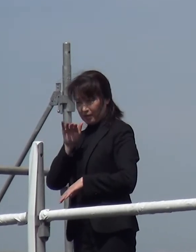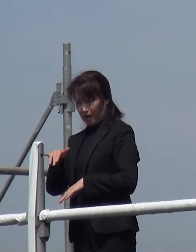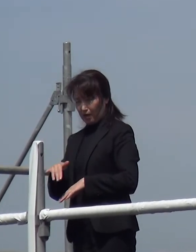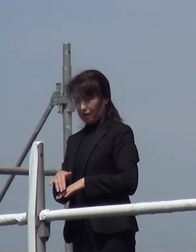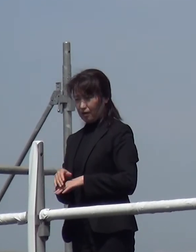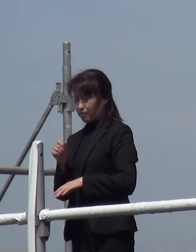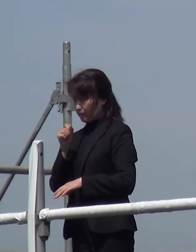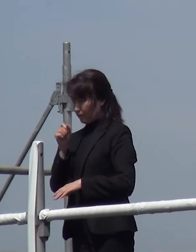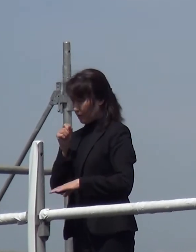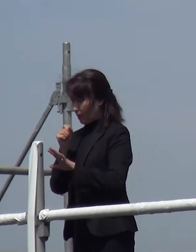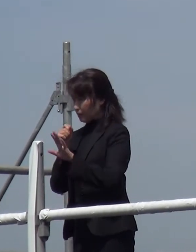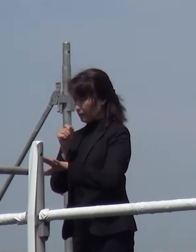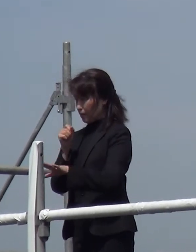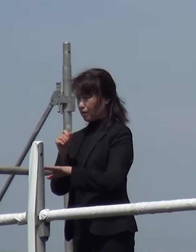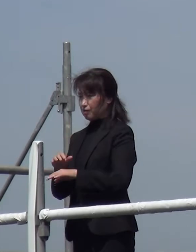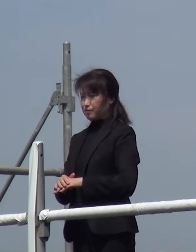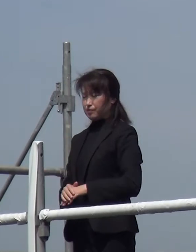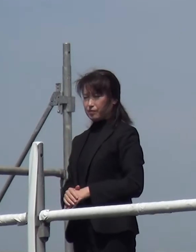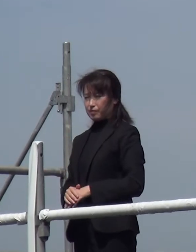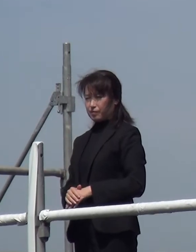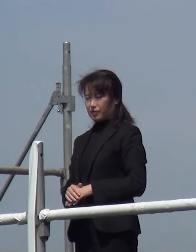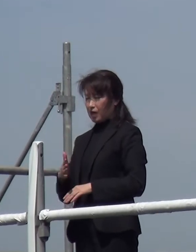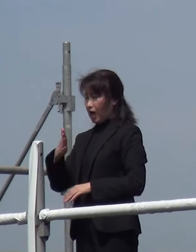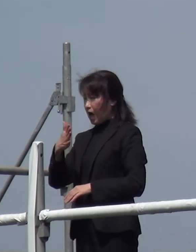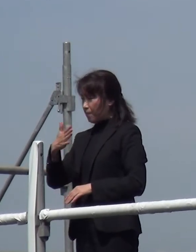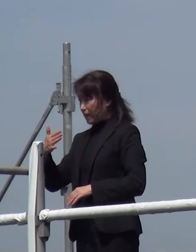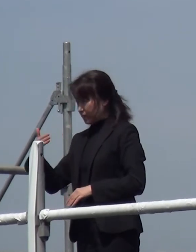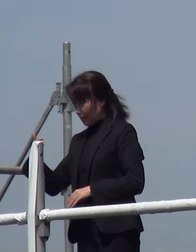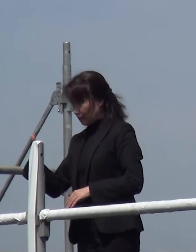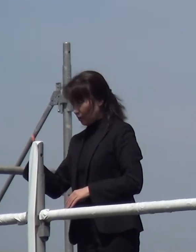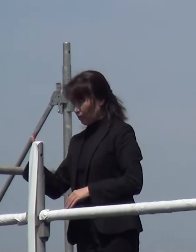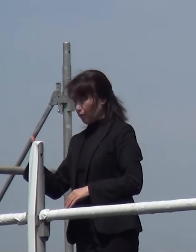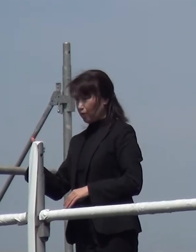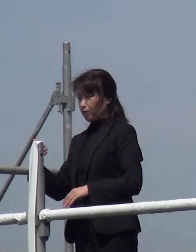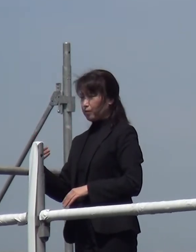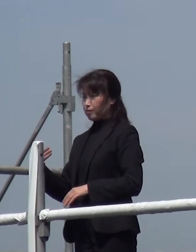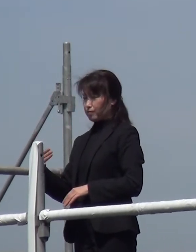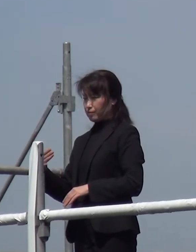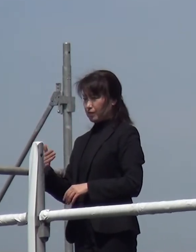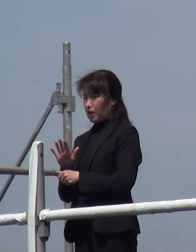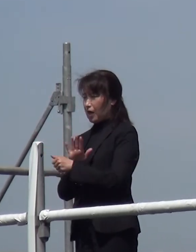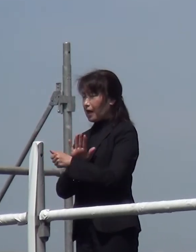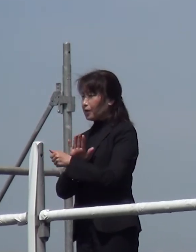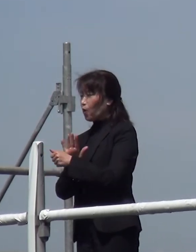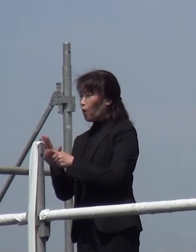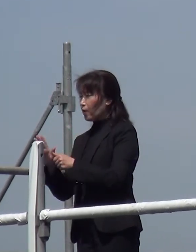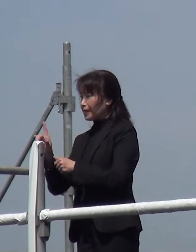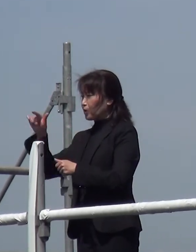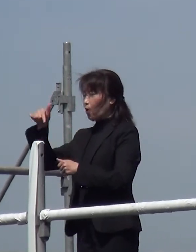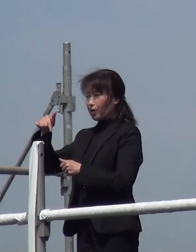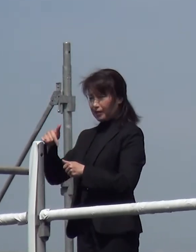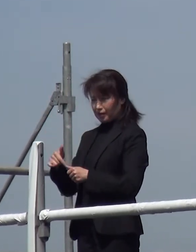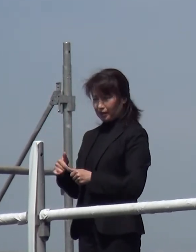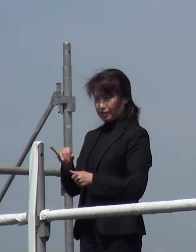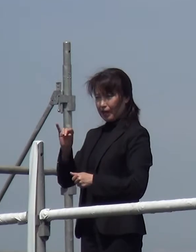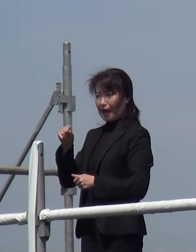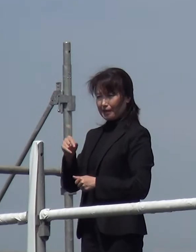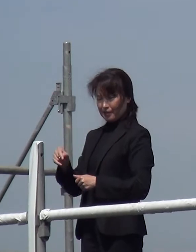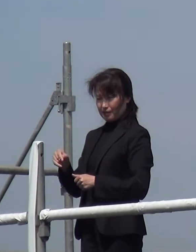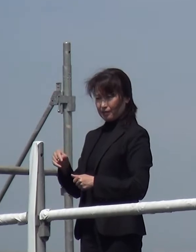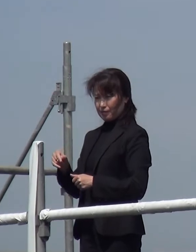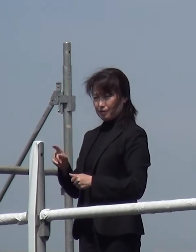ある。それはアメリカの上院下院の2つの議員